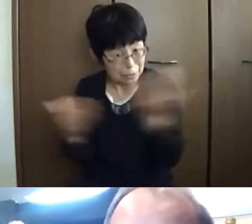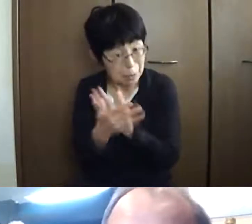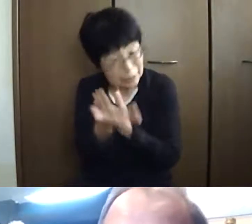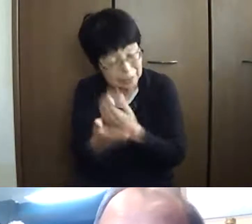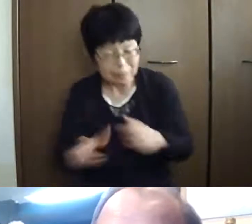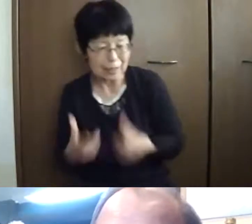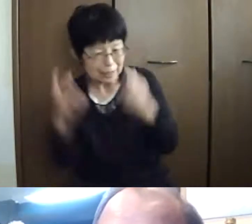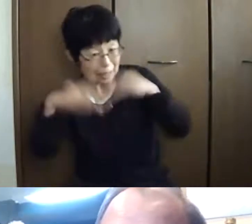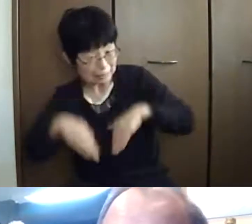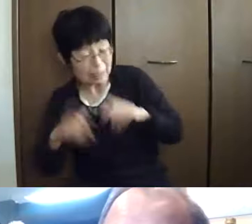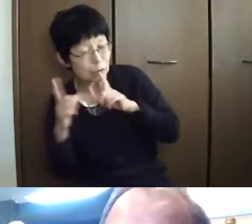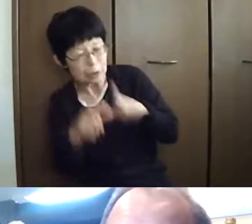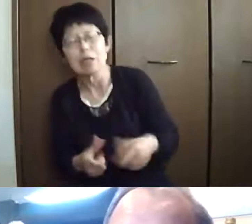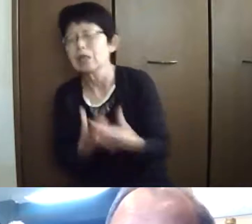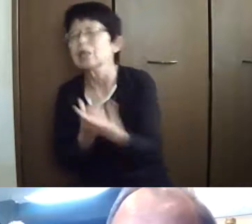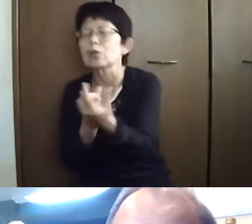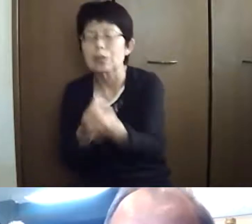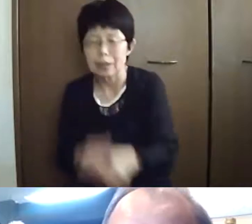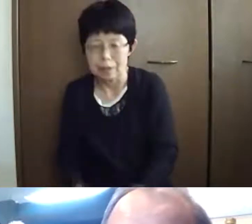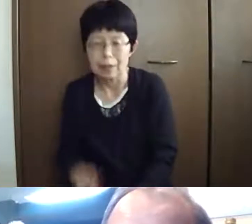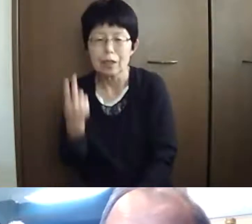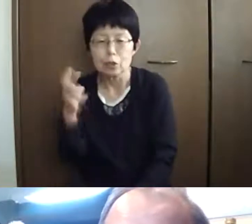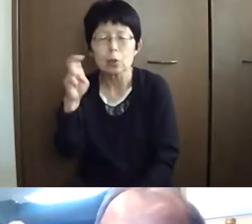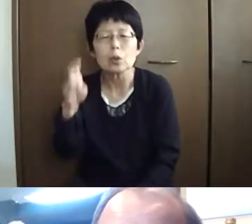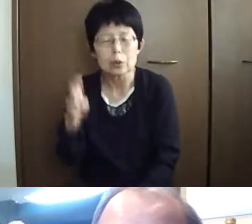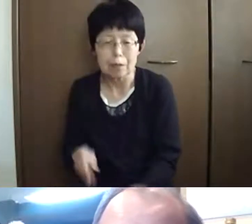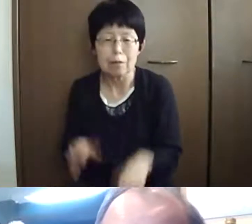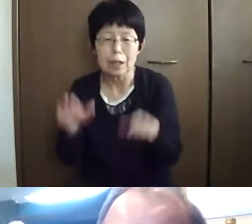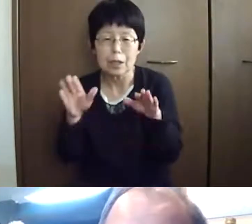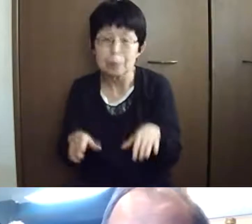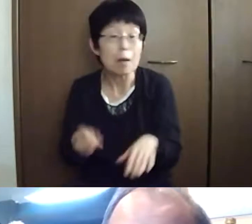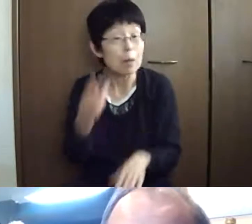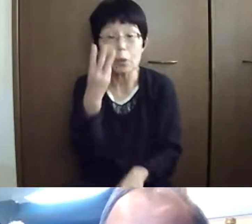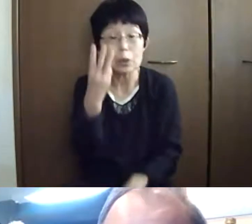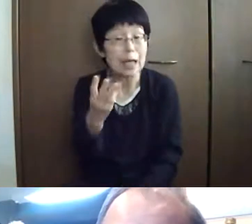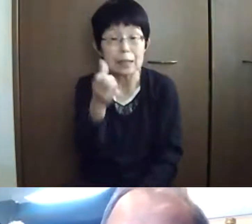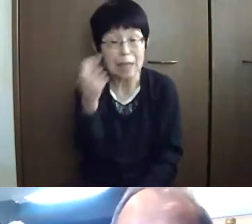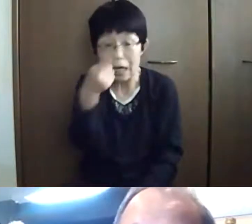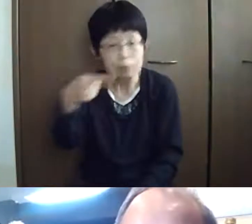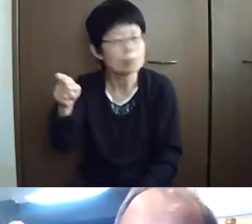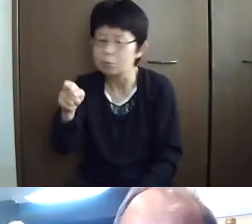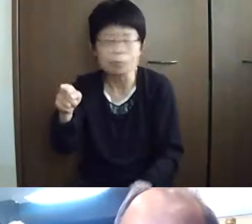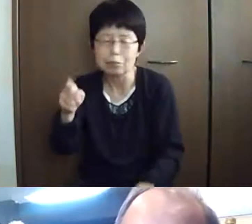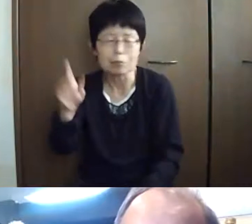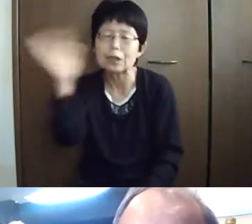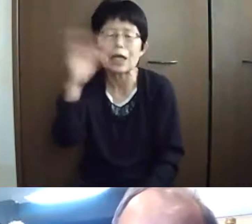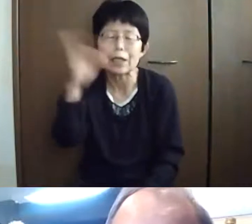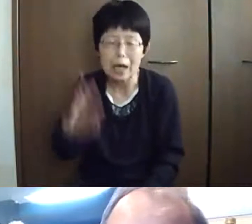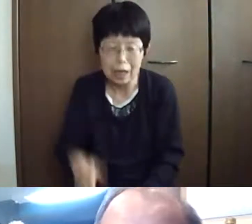ね、トロロさんは実はもう三段というレベルじゃないんですよ。 そうなんですね。 イラストの中に耳垢の一手